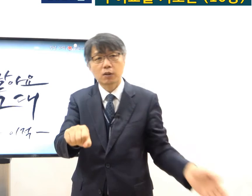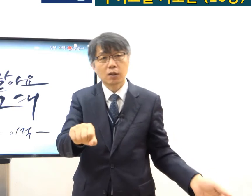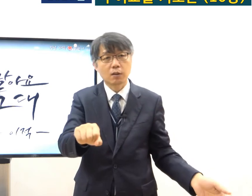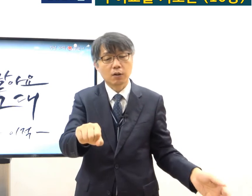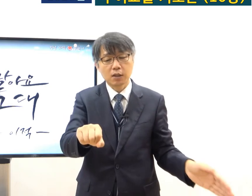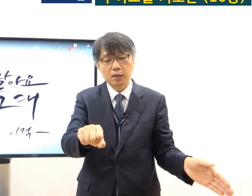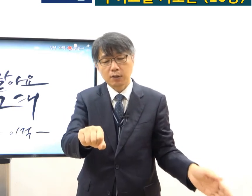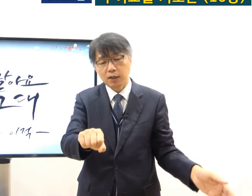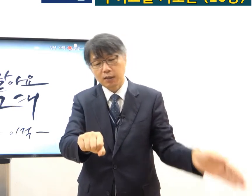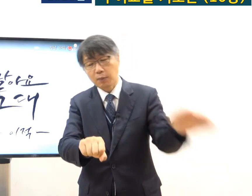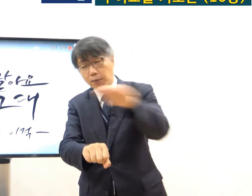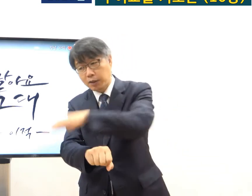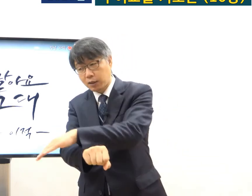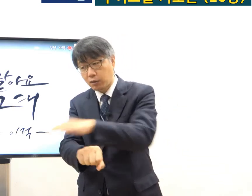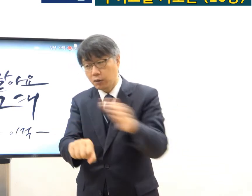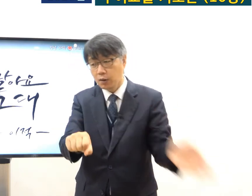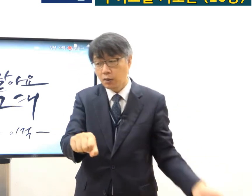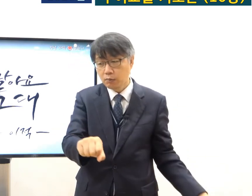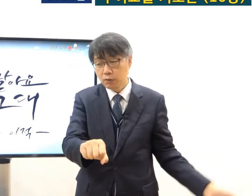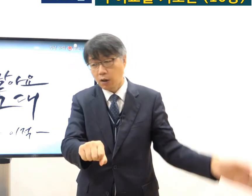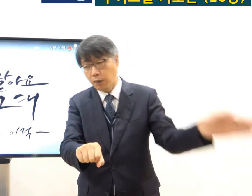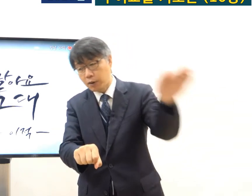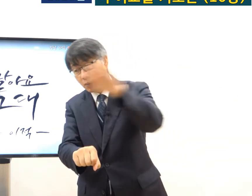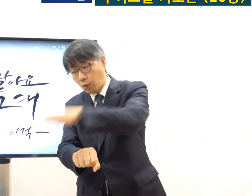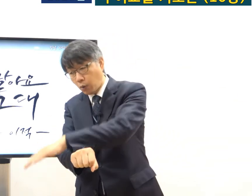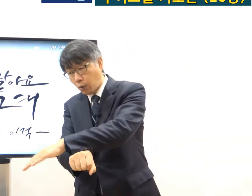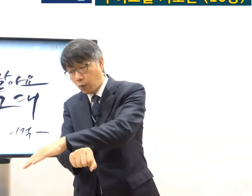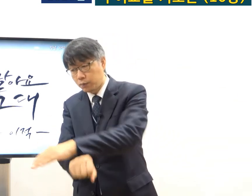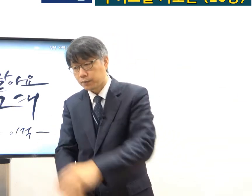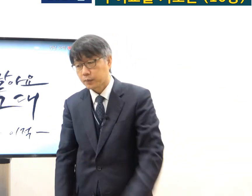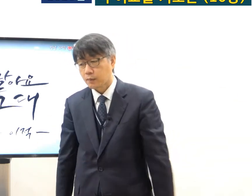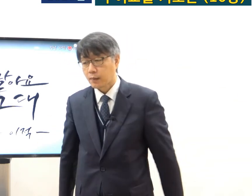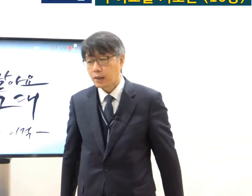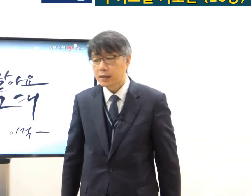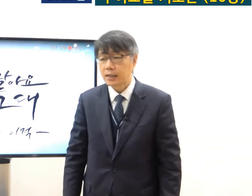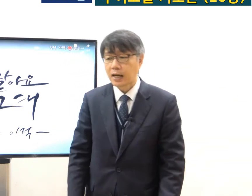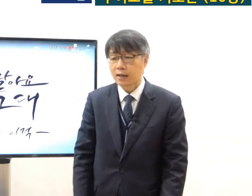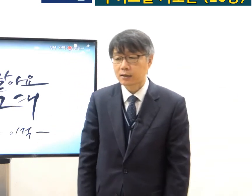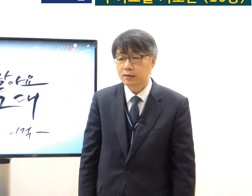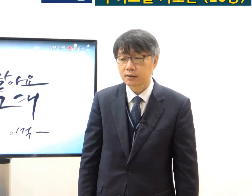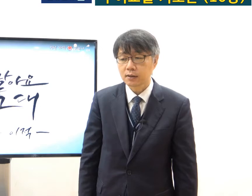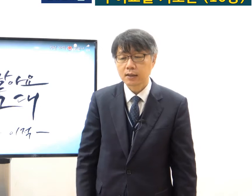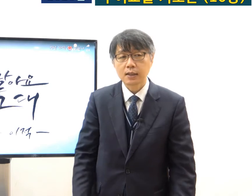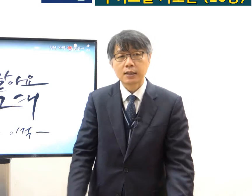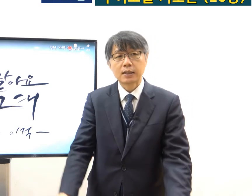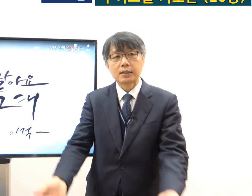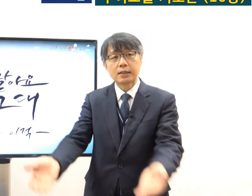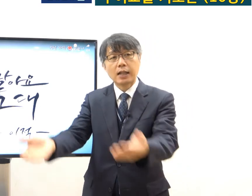이렇게 흙이 있으면 이렇게 덮어버리는 거죠. 묻어버리고 지나간 것은